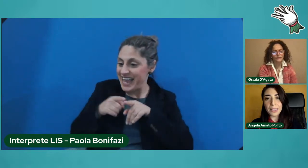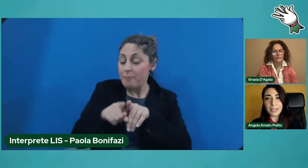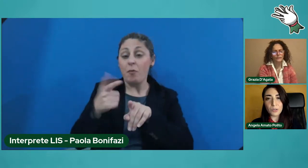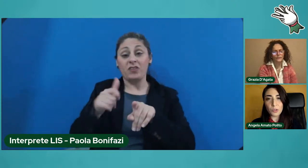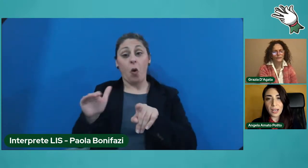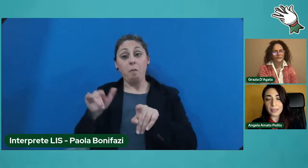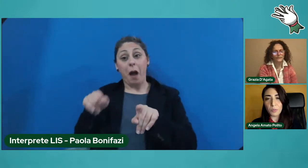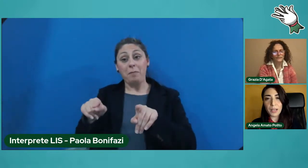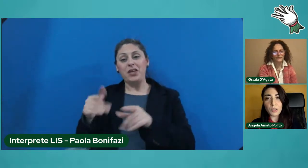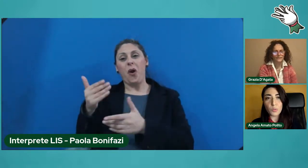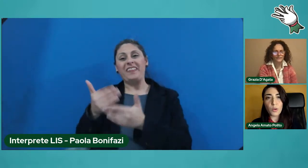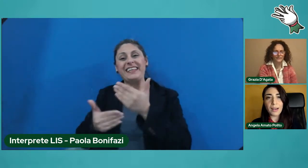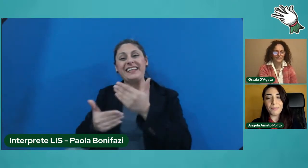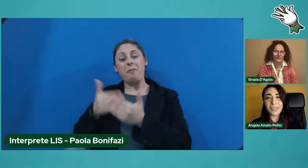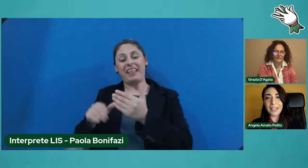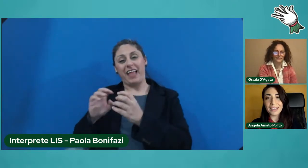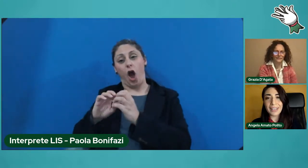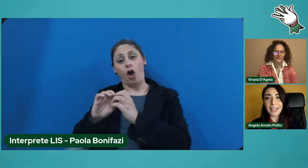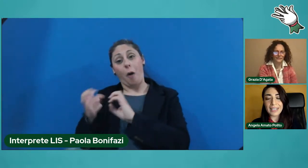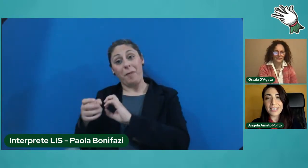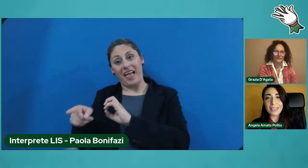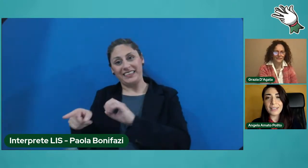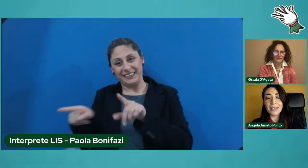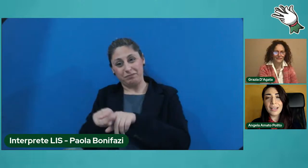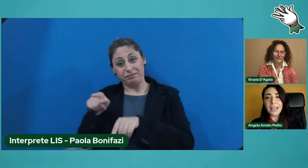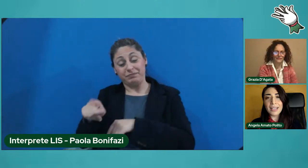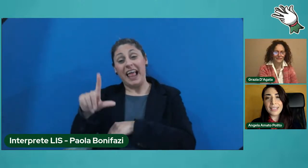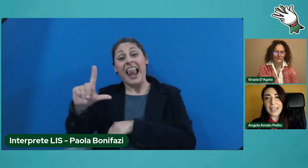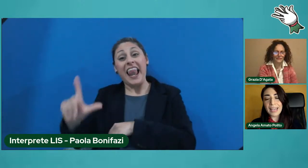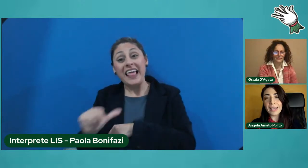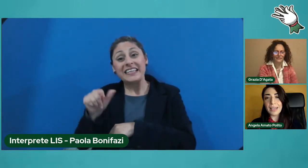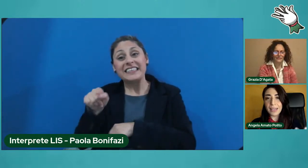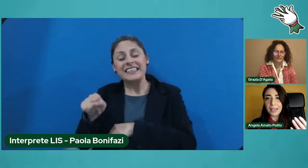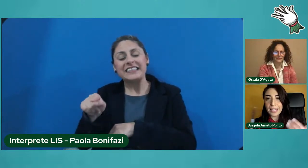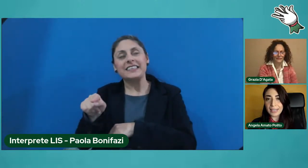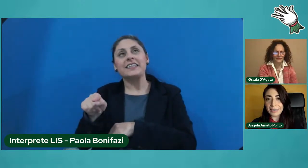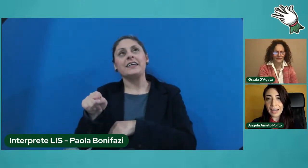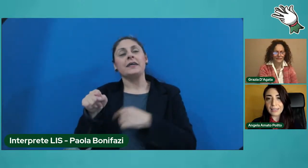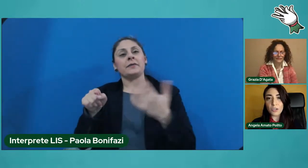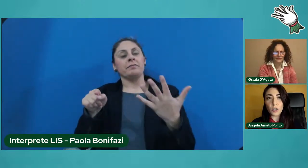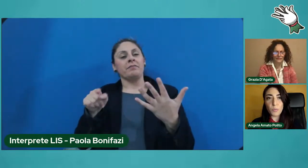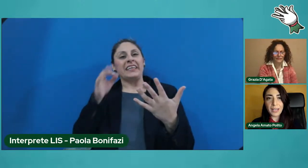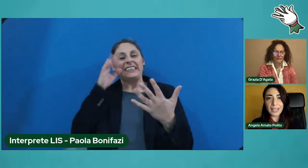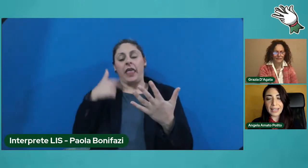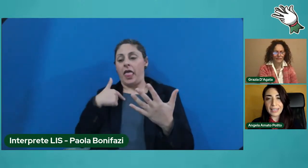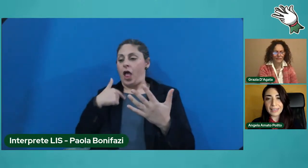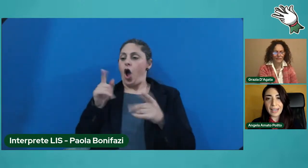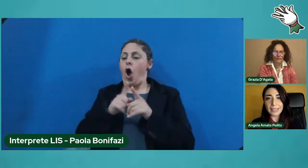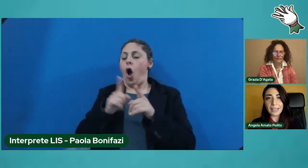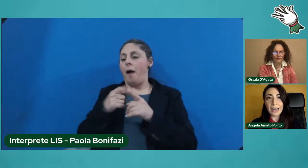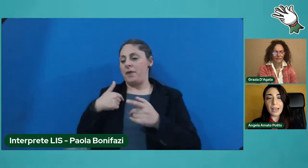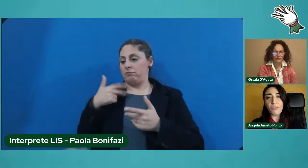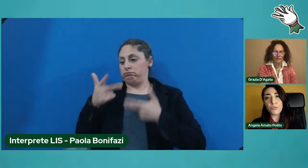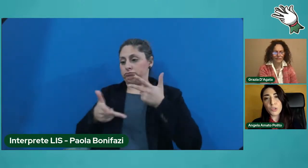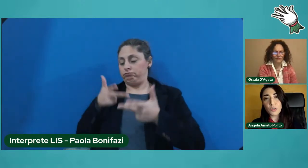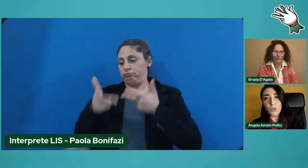disabilità associata come la sua, in realtà la LIS, se in entrata, cioè come canale in entrata,